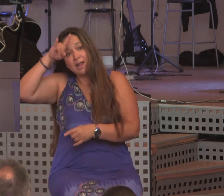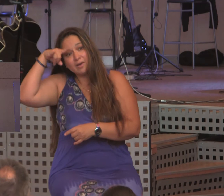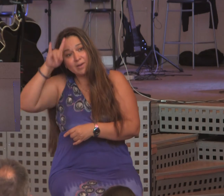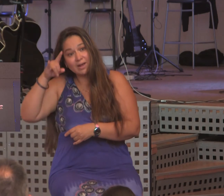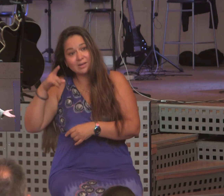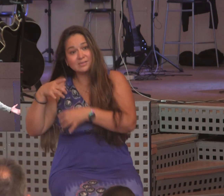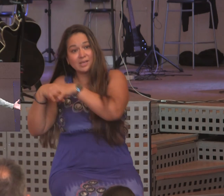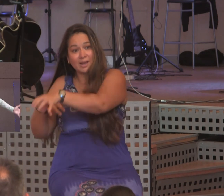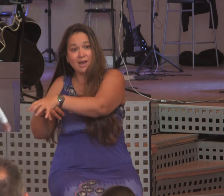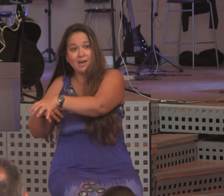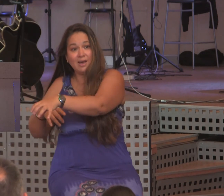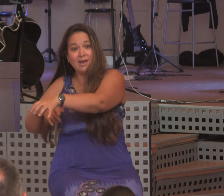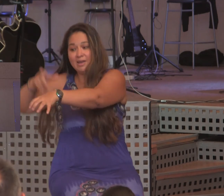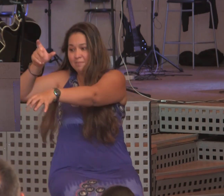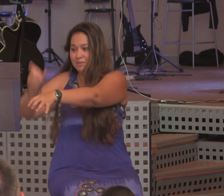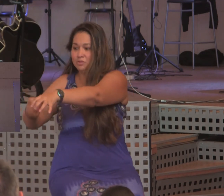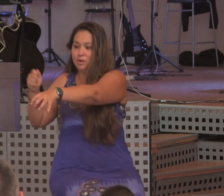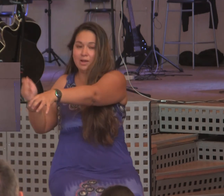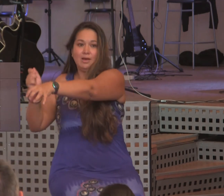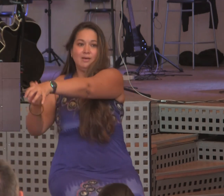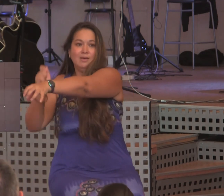dijo? Sígueme.